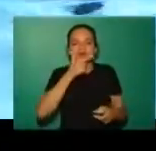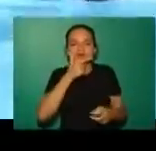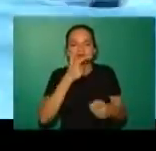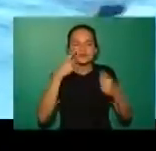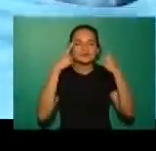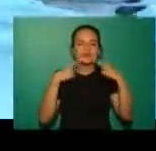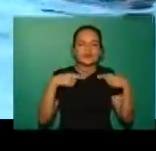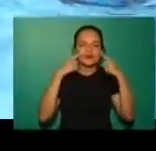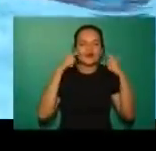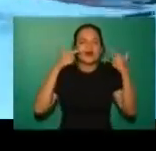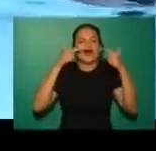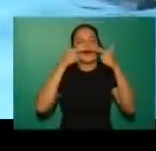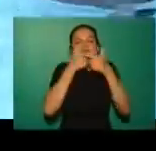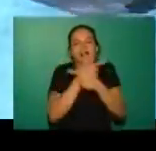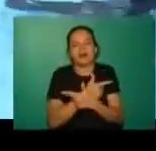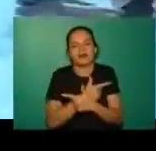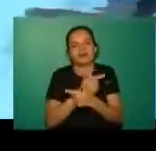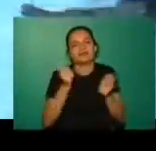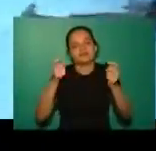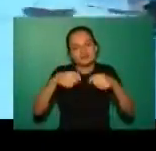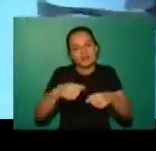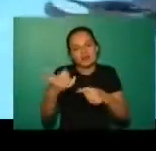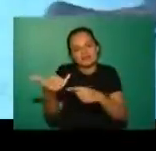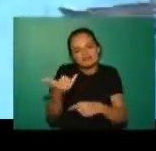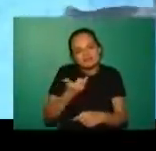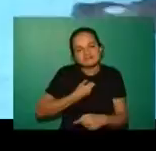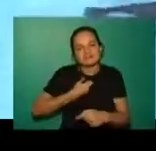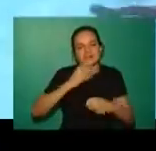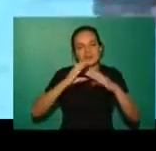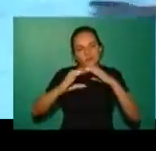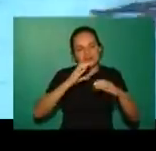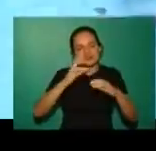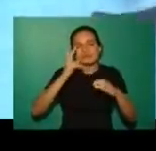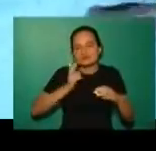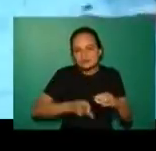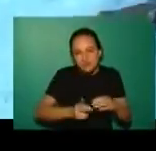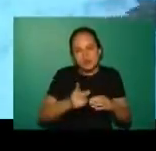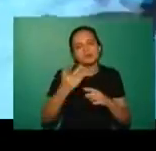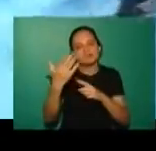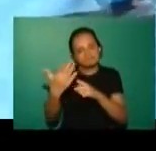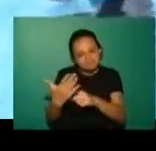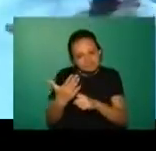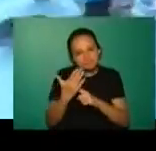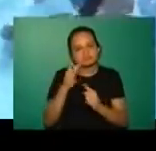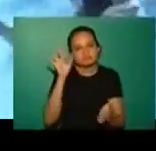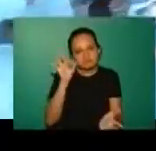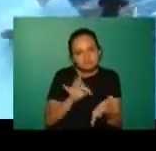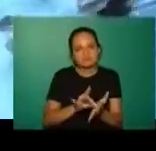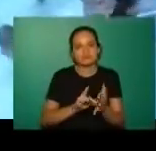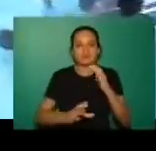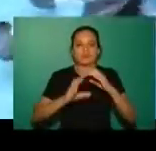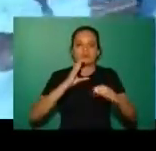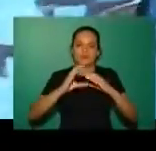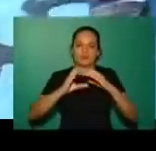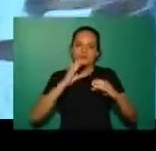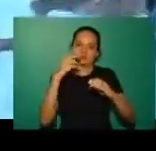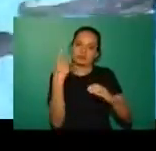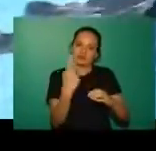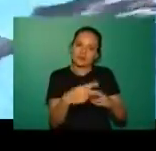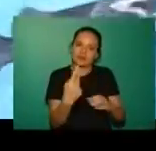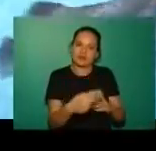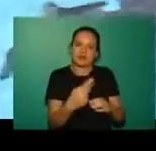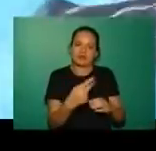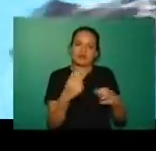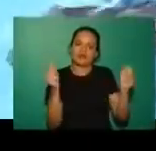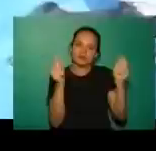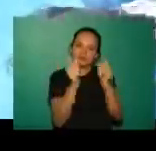choro, uma gargalhada, podem representar, e na maioria das vezes representa, uma forma de comunicação deles